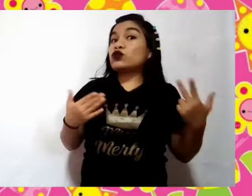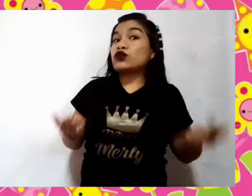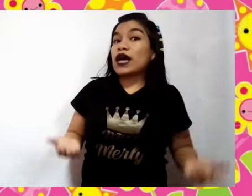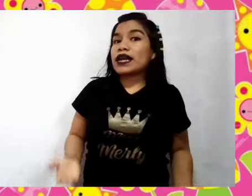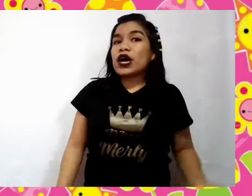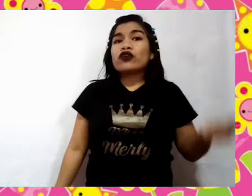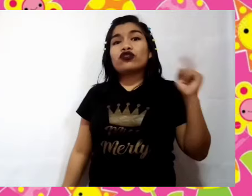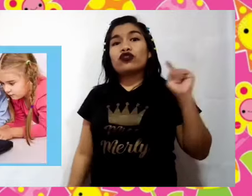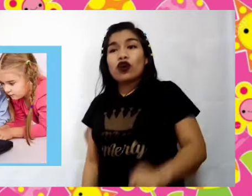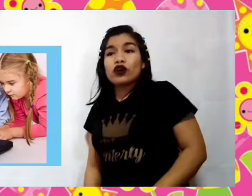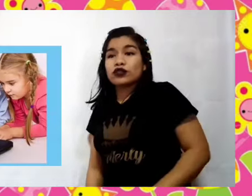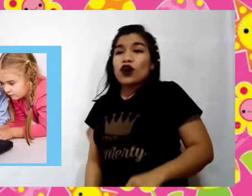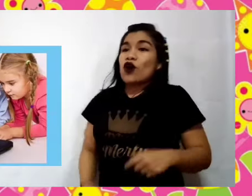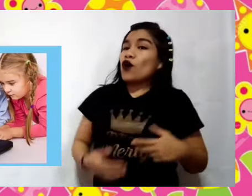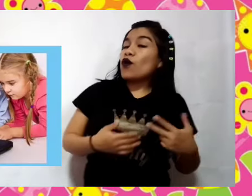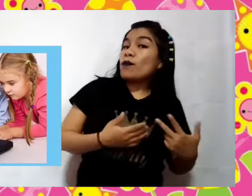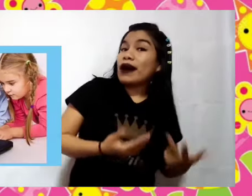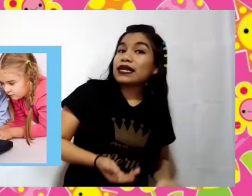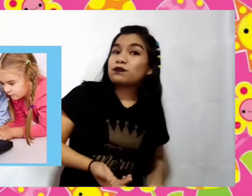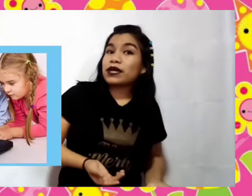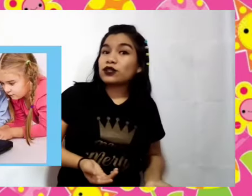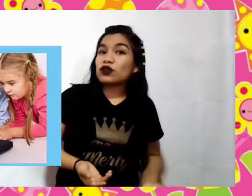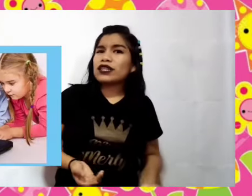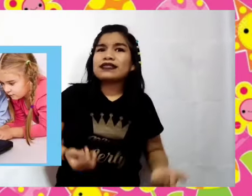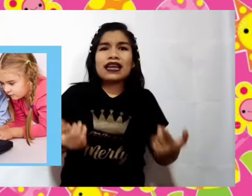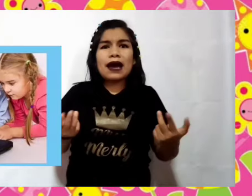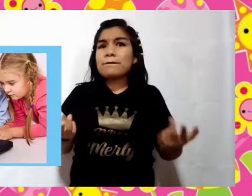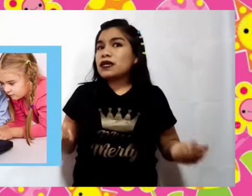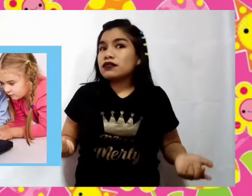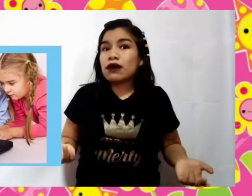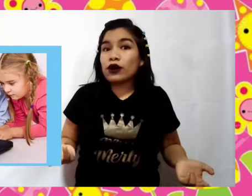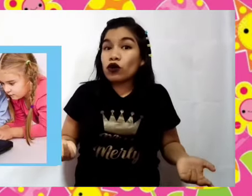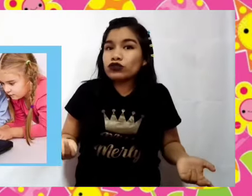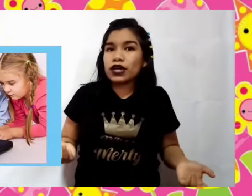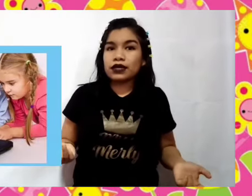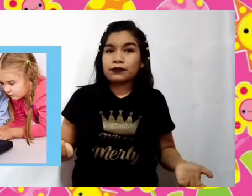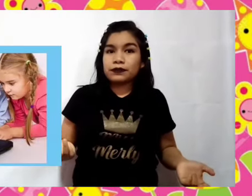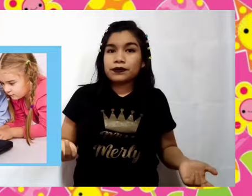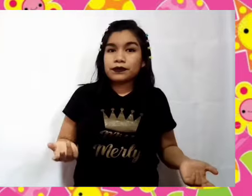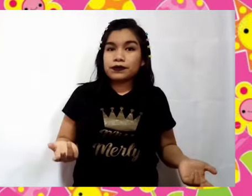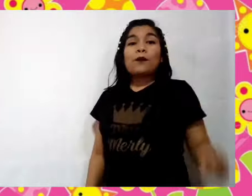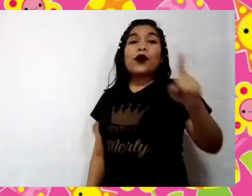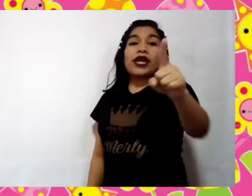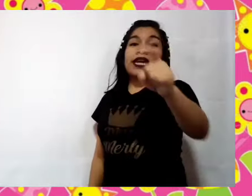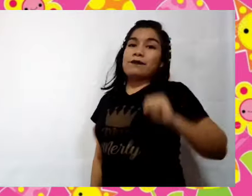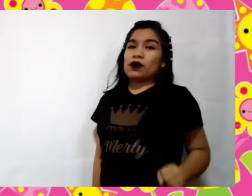es usar dos o más personas la misma cosa. Por